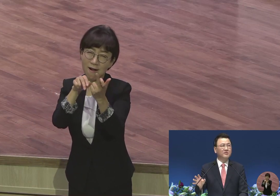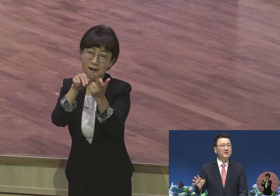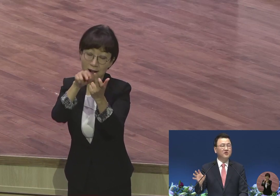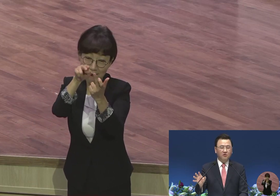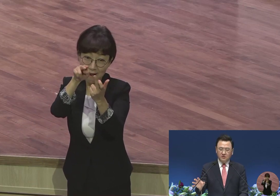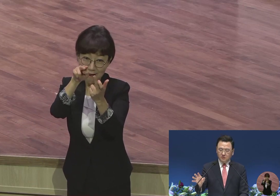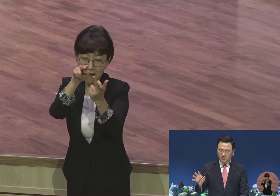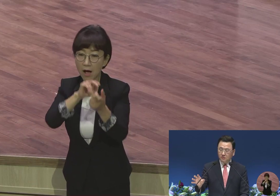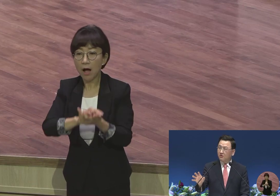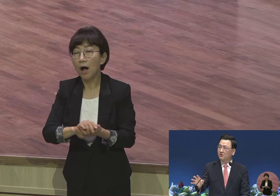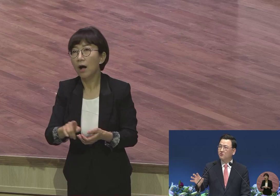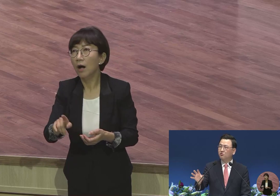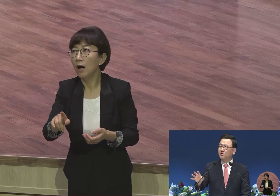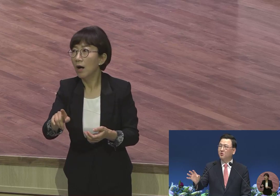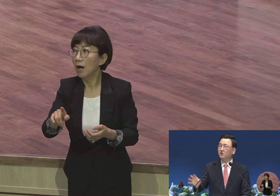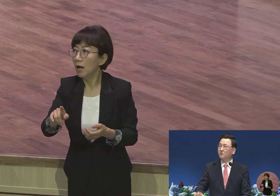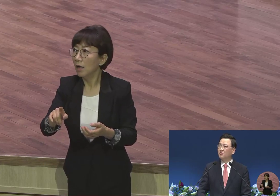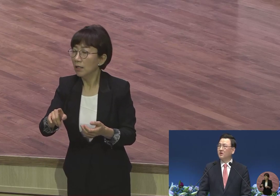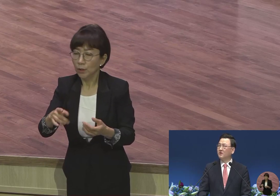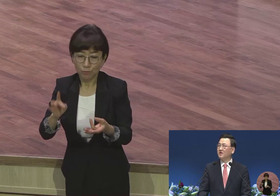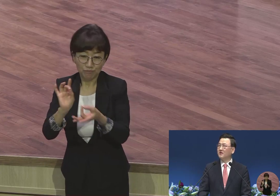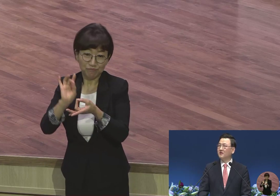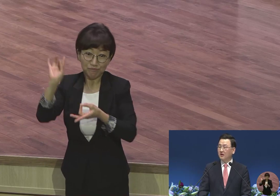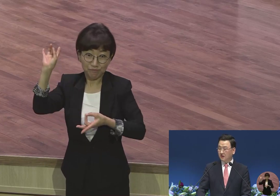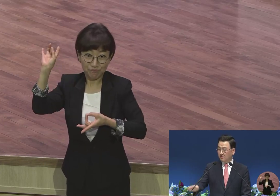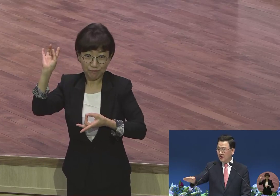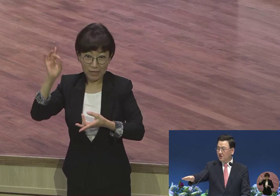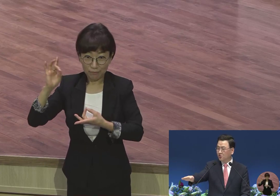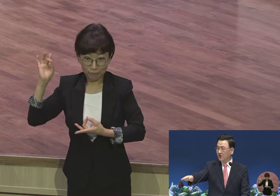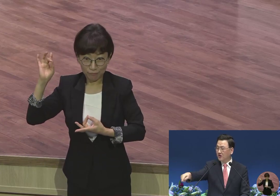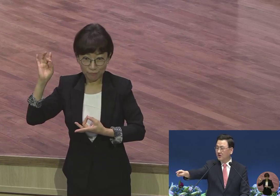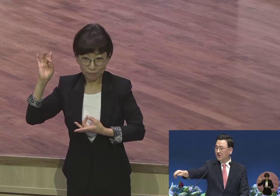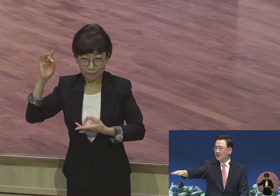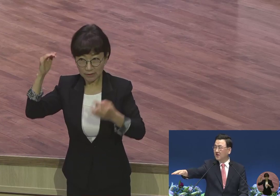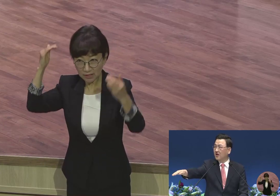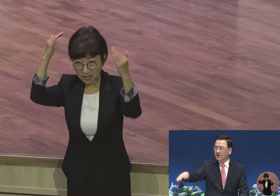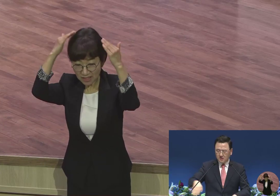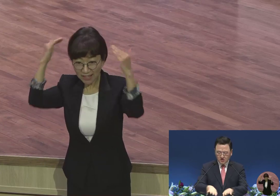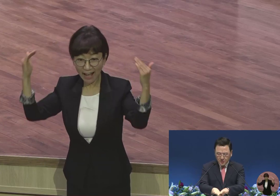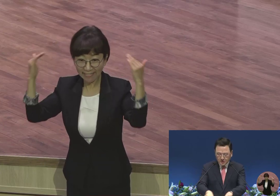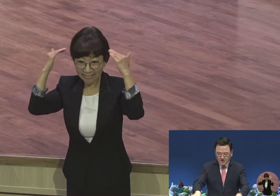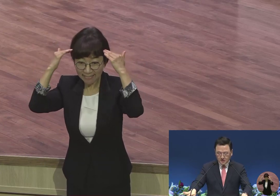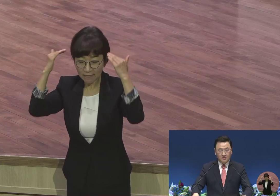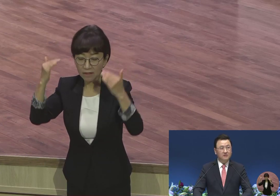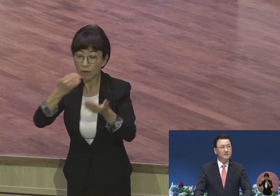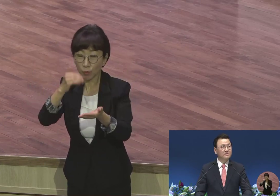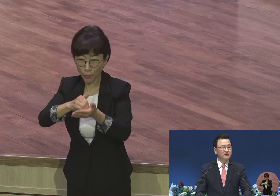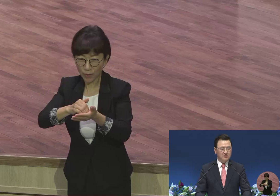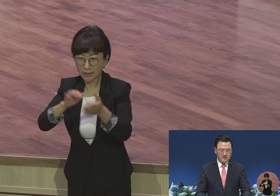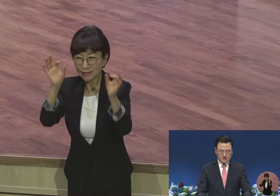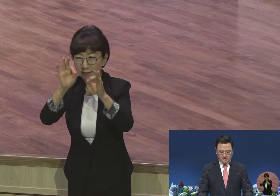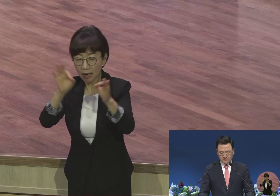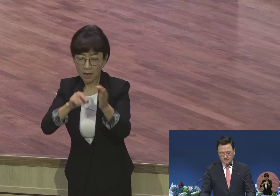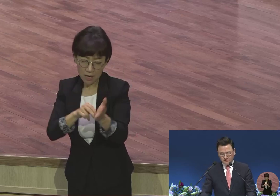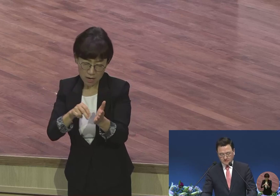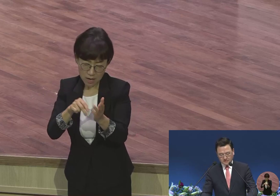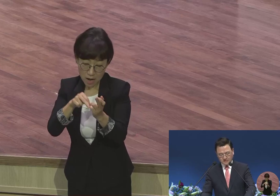부처. 해마다 거기서 들은 헌금이 60억이 넘는 데입니다. 얼마나 기도했든지 이 대리석이 폐였어요.